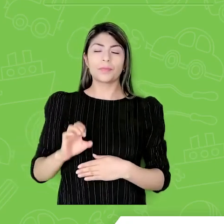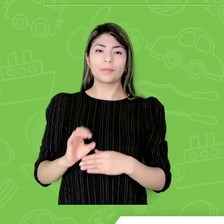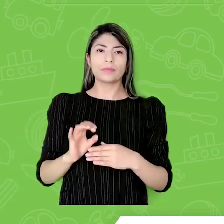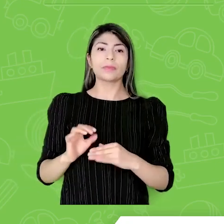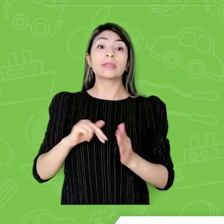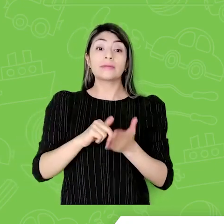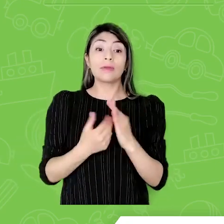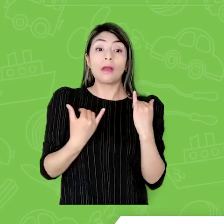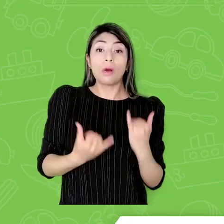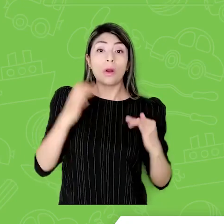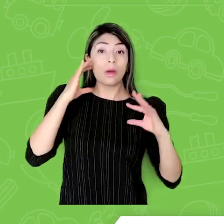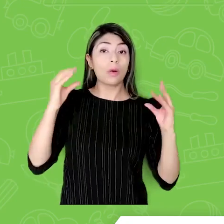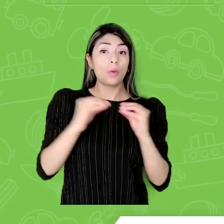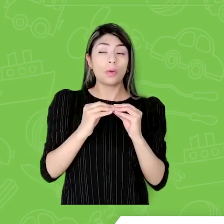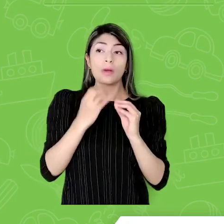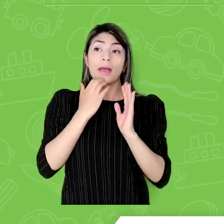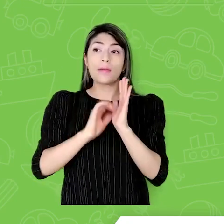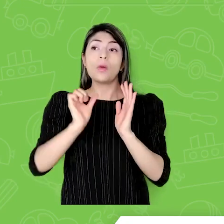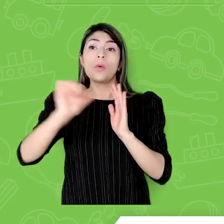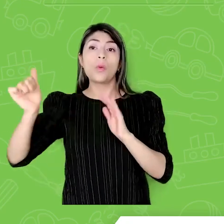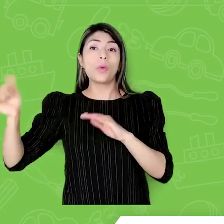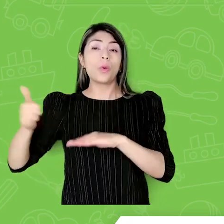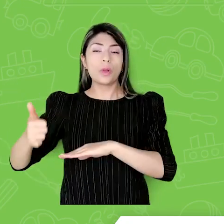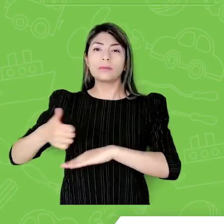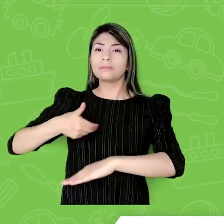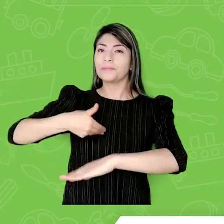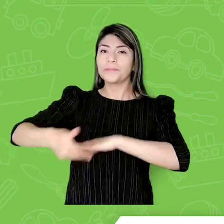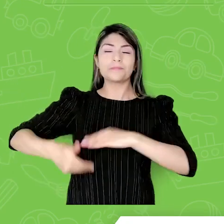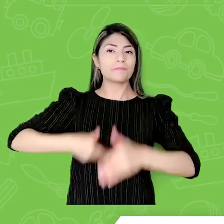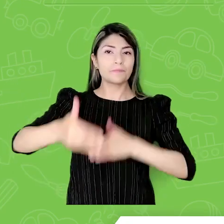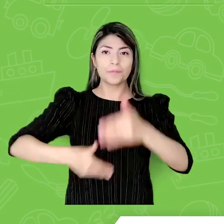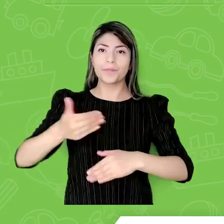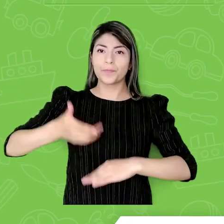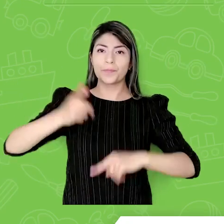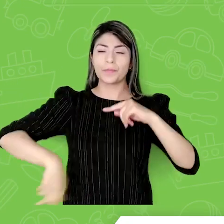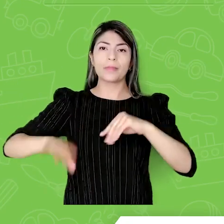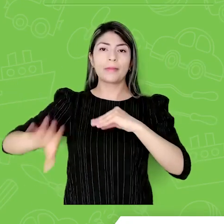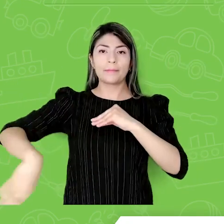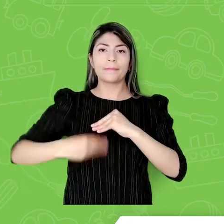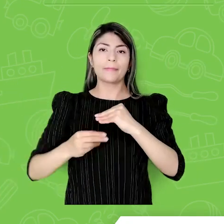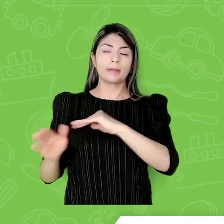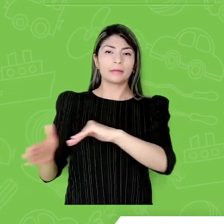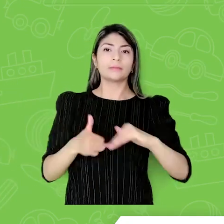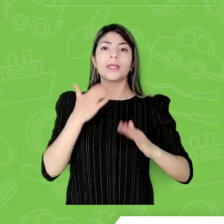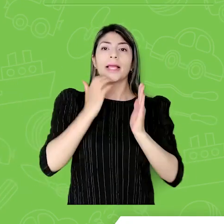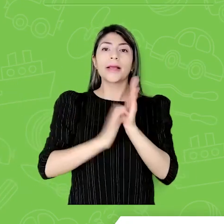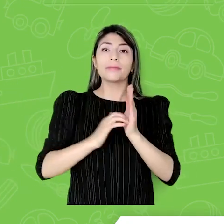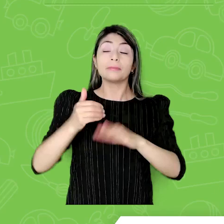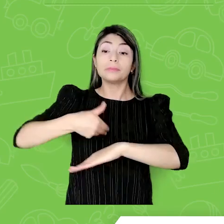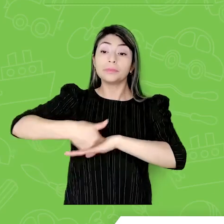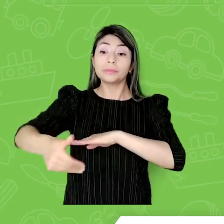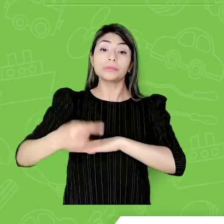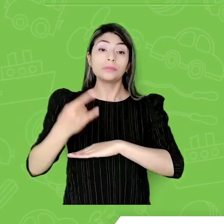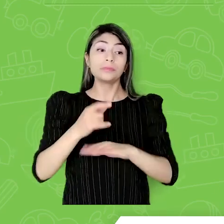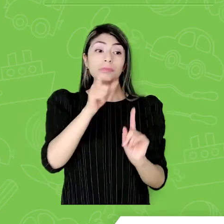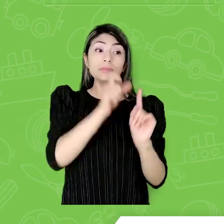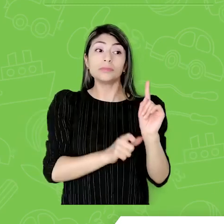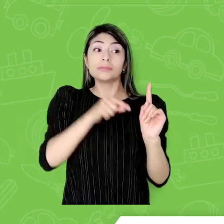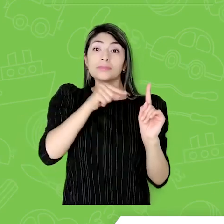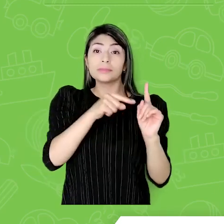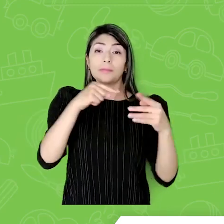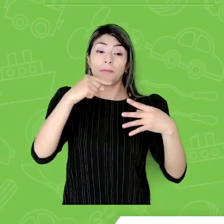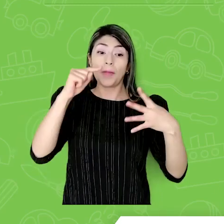en el presente acuerdo, no serán tramitadas. Recibida una solicitud de exclusión que reúna todos